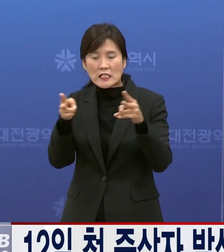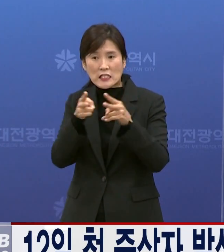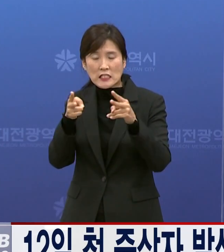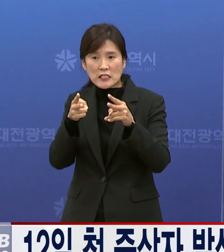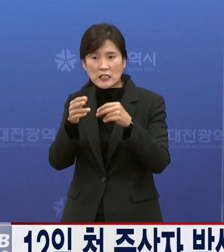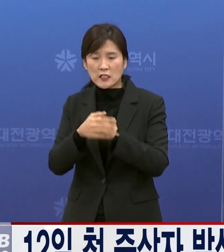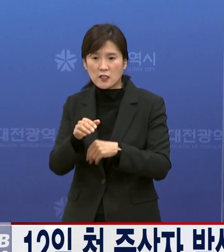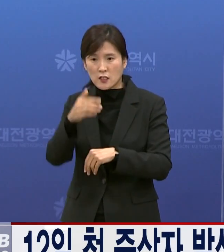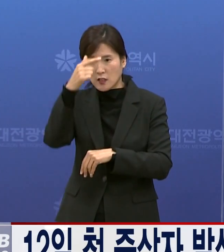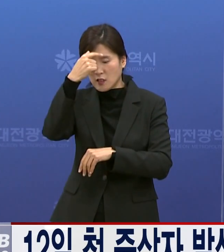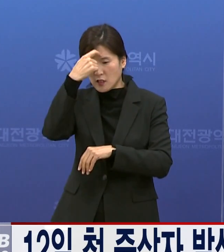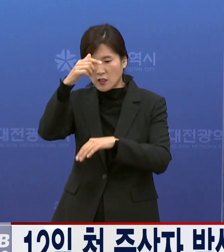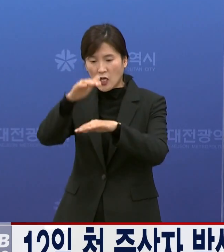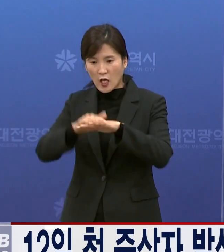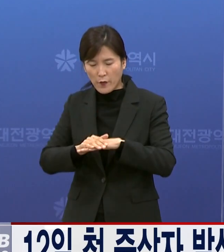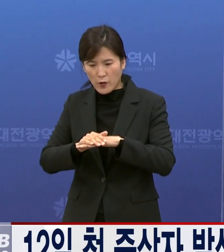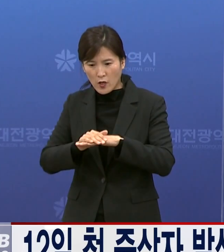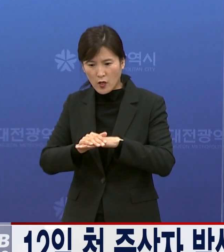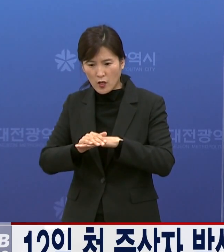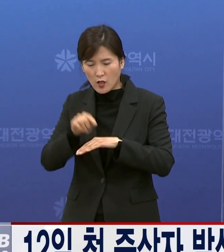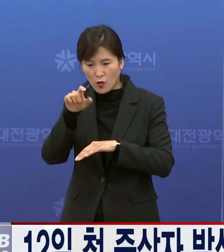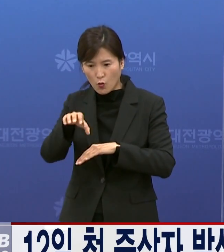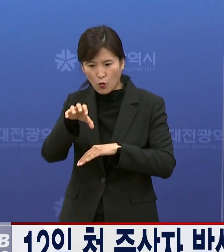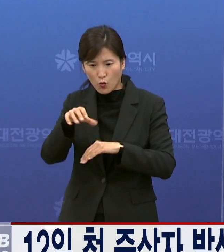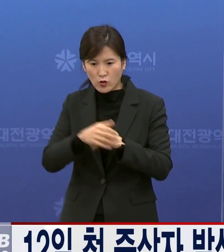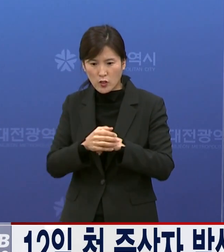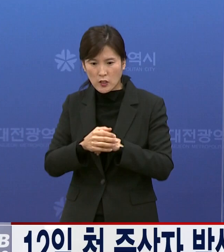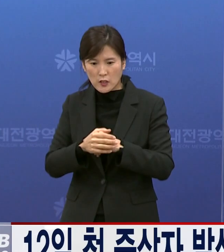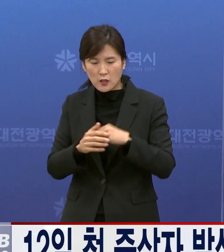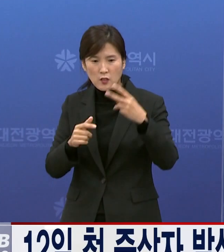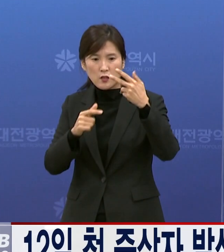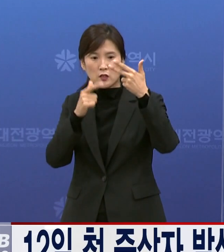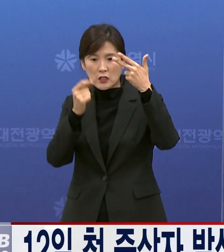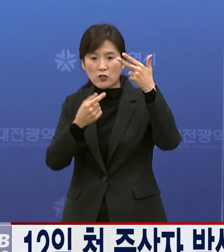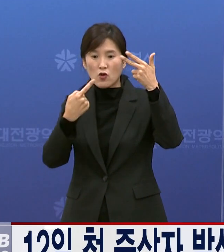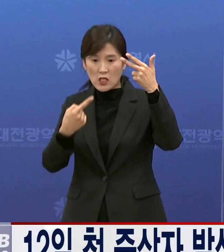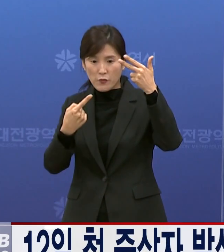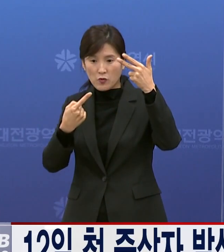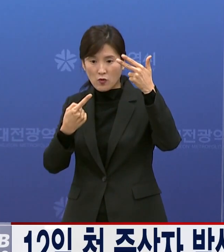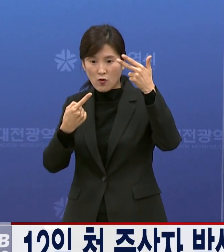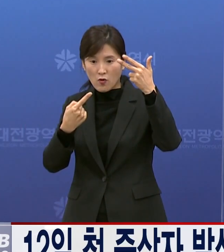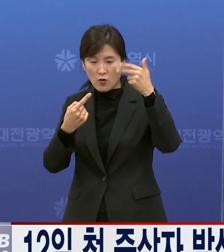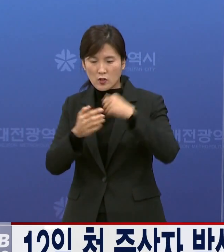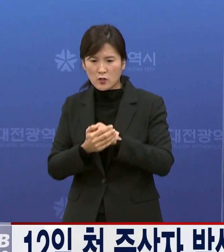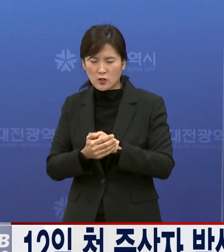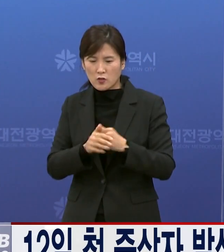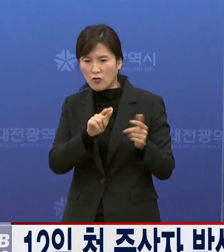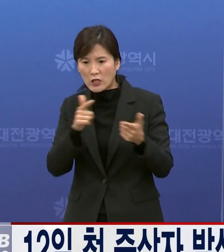대해서 방역수칙 준수 여부를 지난 7월 1일부터 점검해 왔습니다.